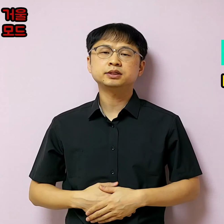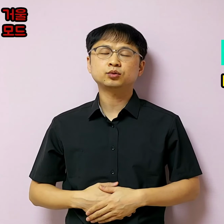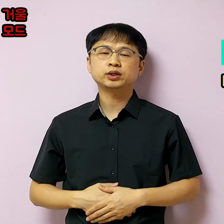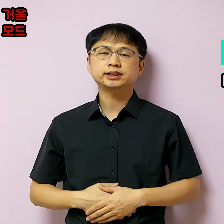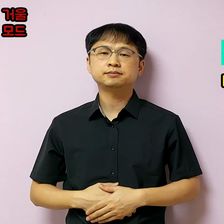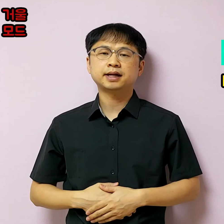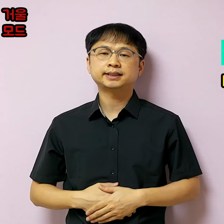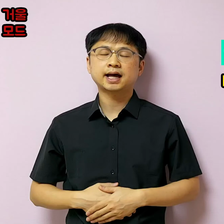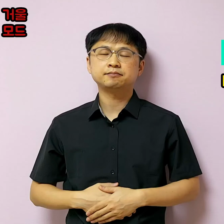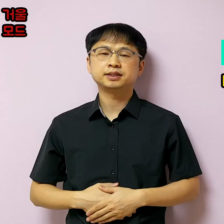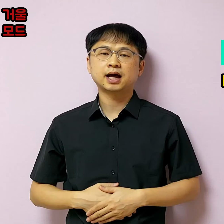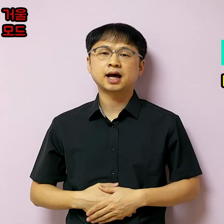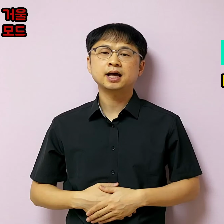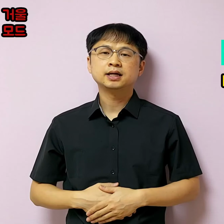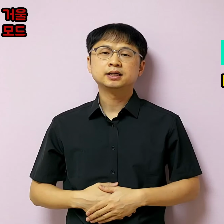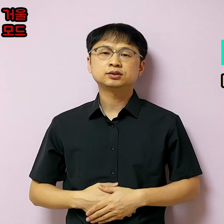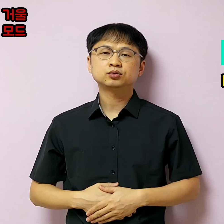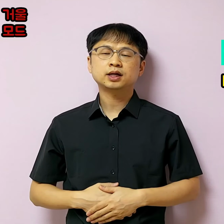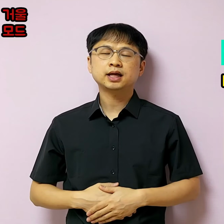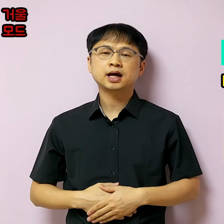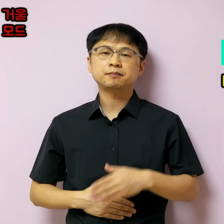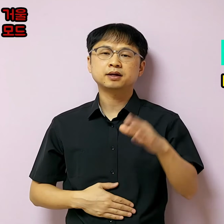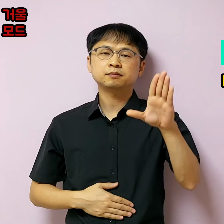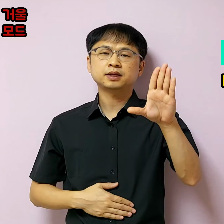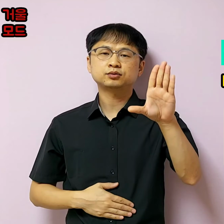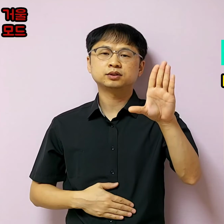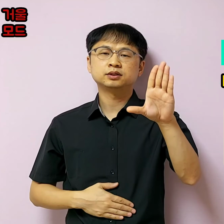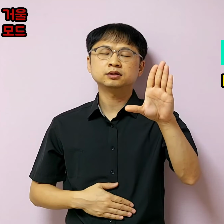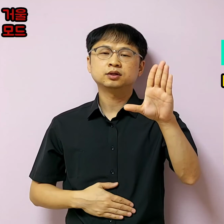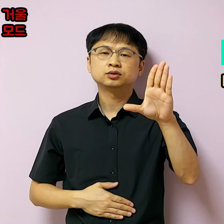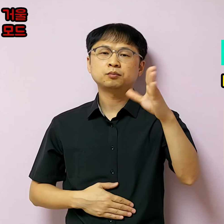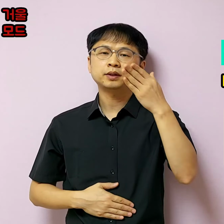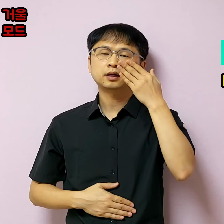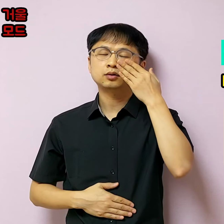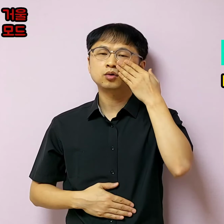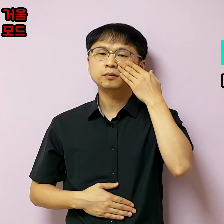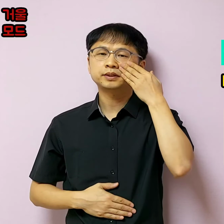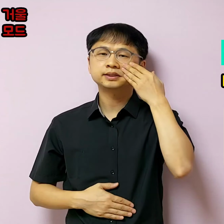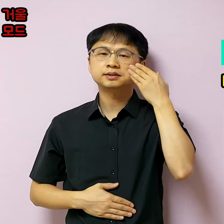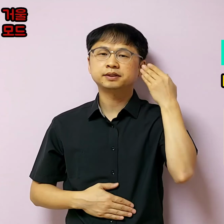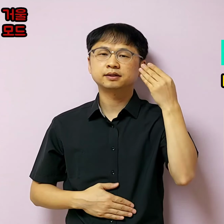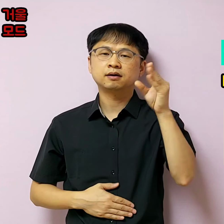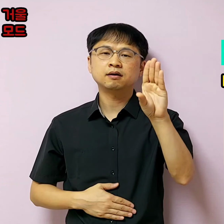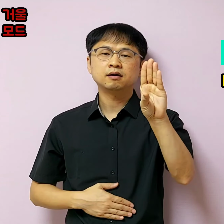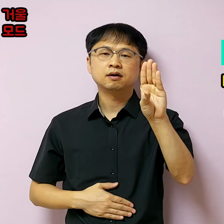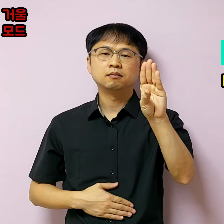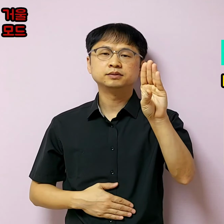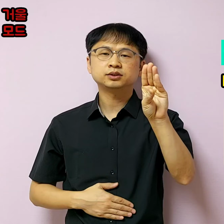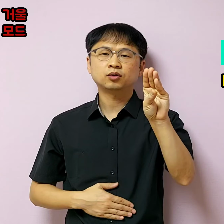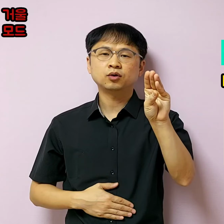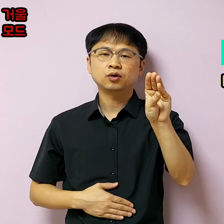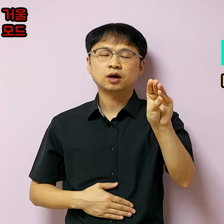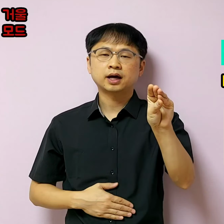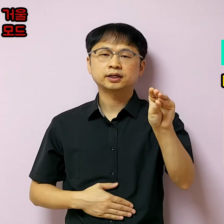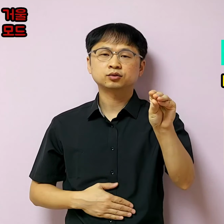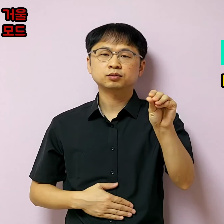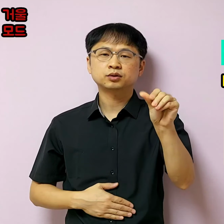진심을 속이지 말자입니다. 익숙하다, 매끄럽다 수어는 손바닥을 코 옆에 스치면서 엄지로 아래쪽부터